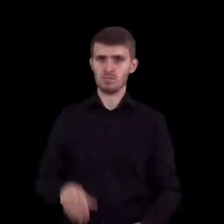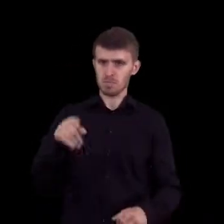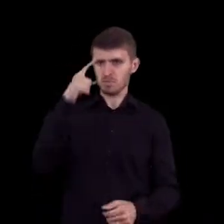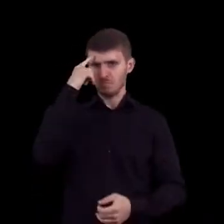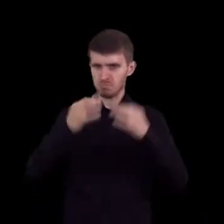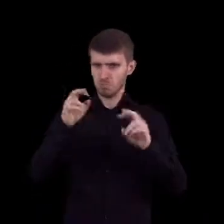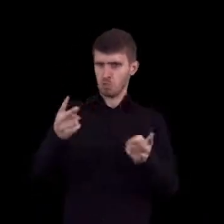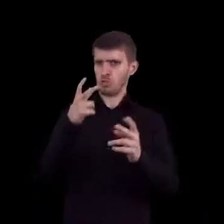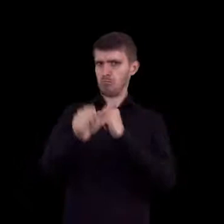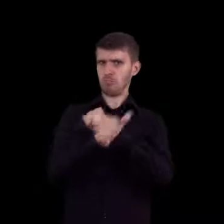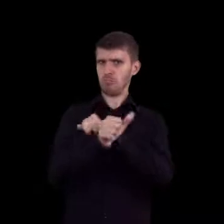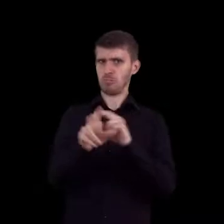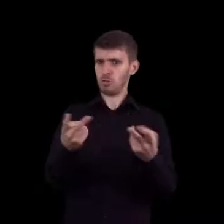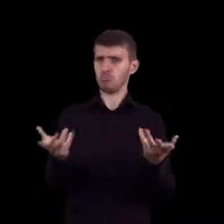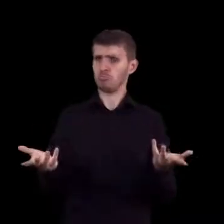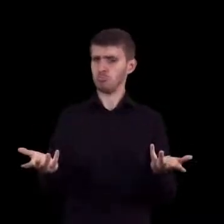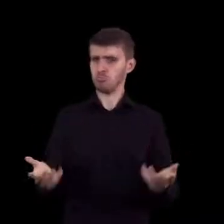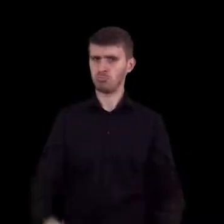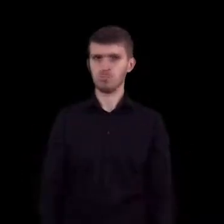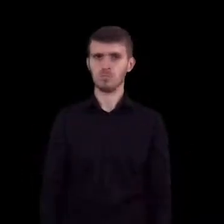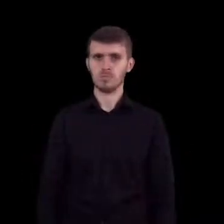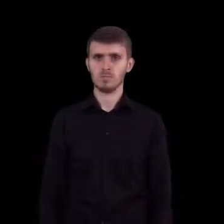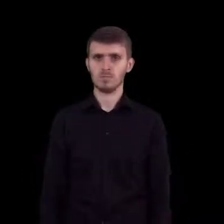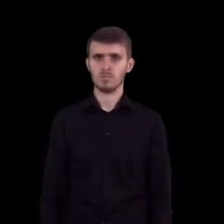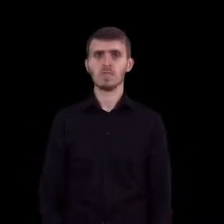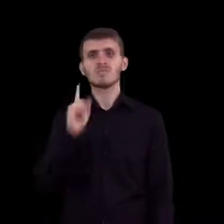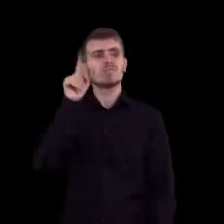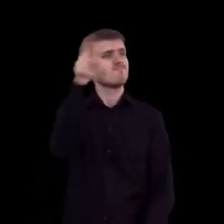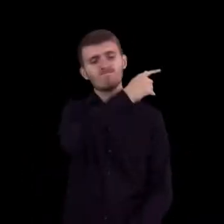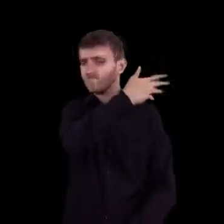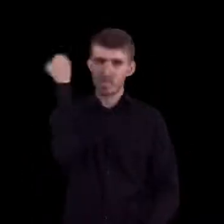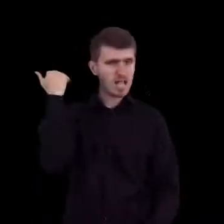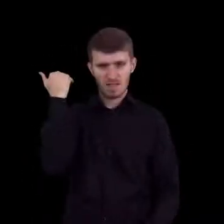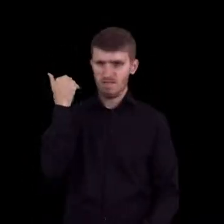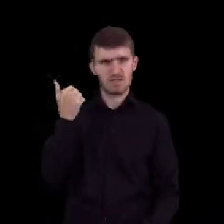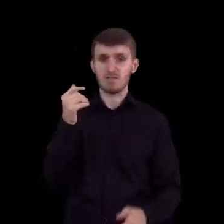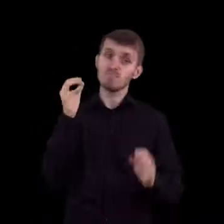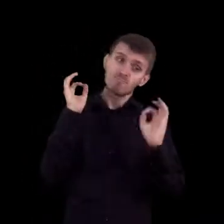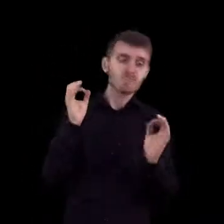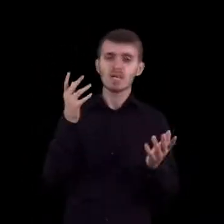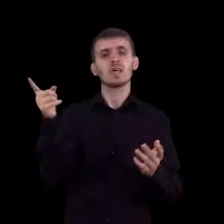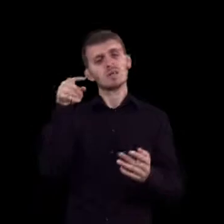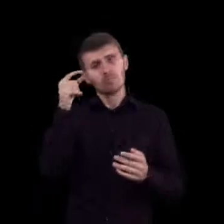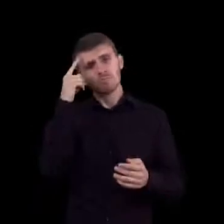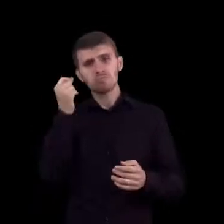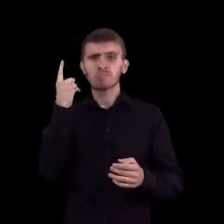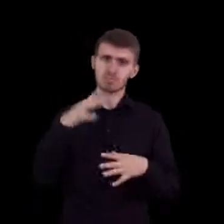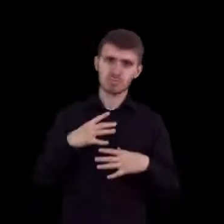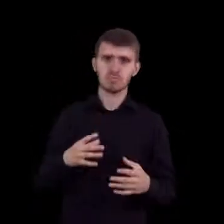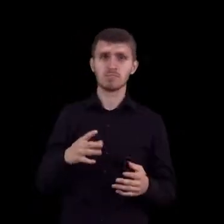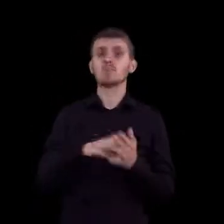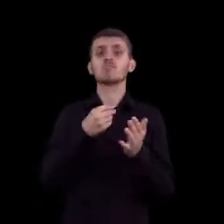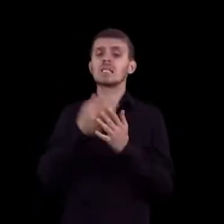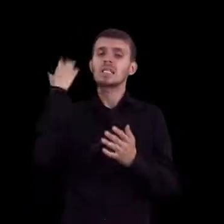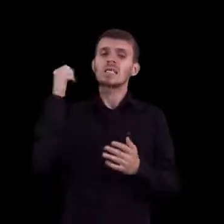zastanawiać, skąd bierze się akurat liczba 360 stopni. Tak naprawdę to nikt nie wie na pewno. Jest kilka pomysłów. Na przykład